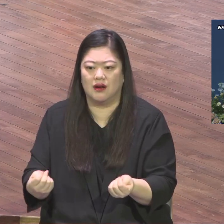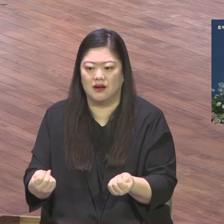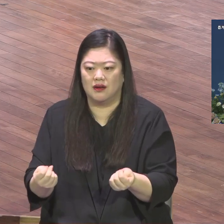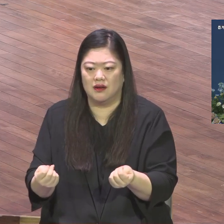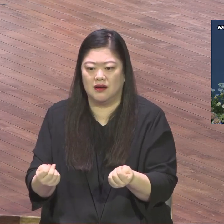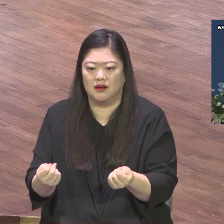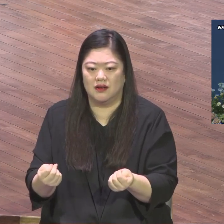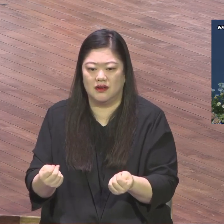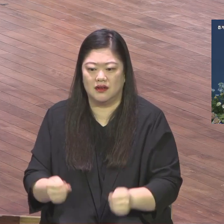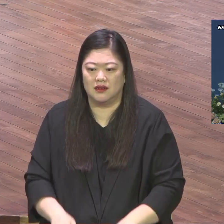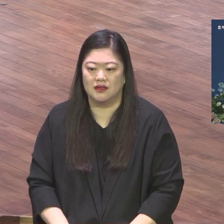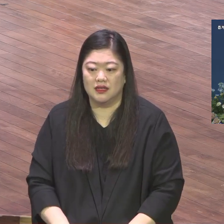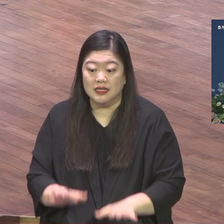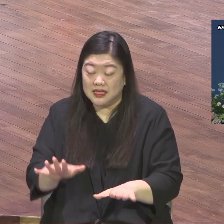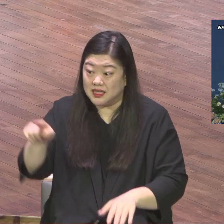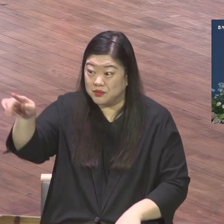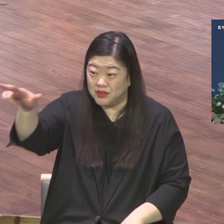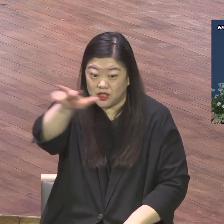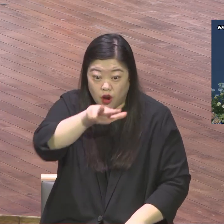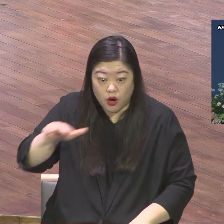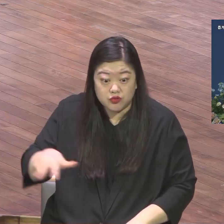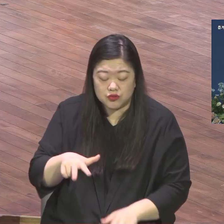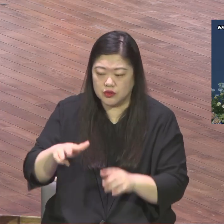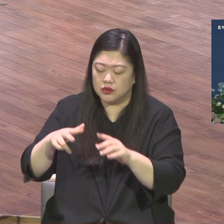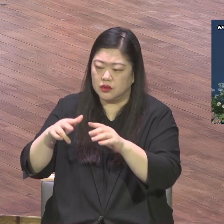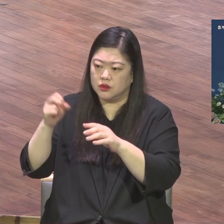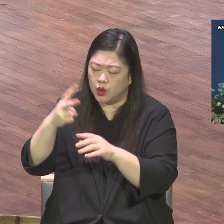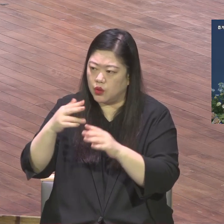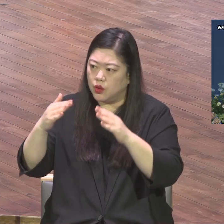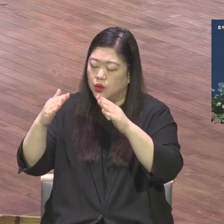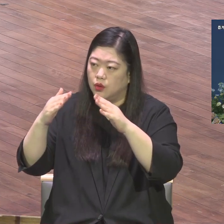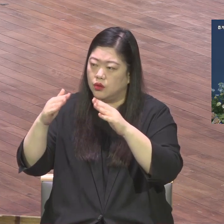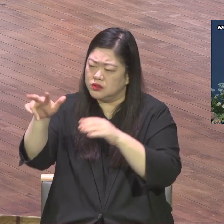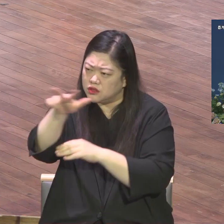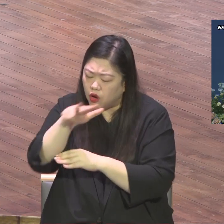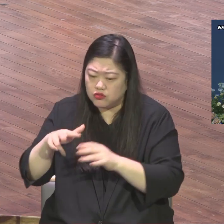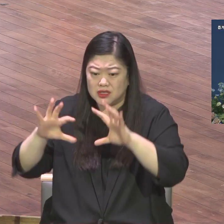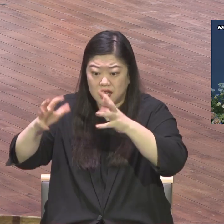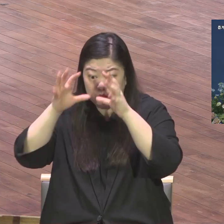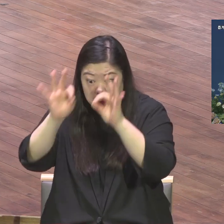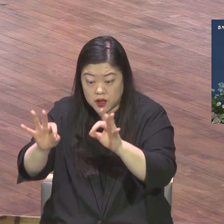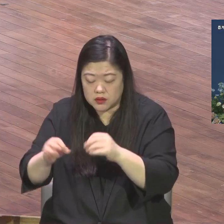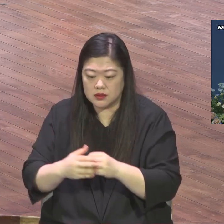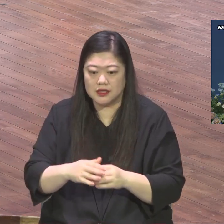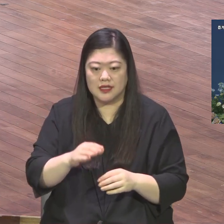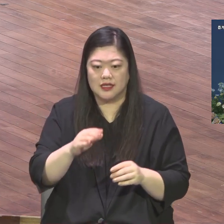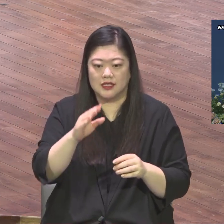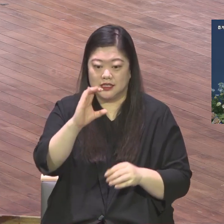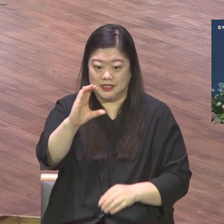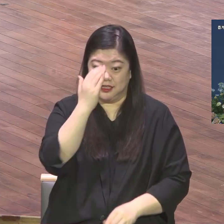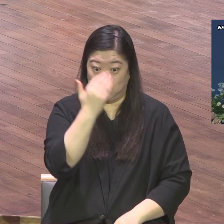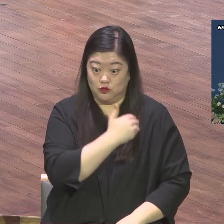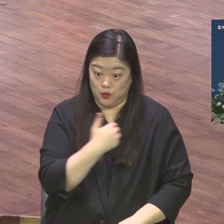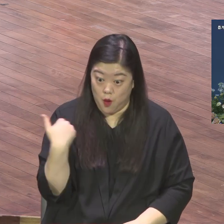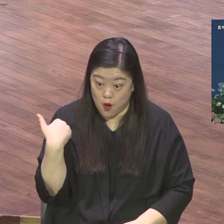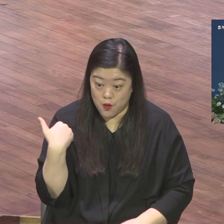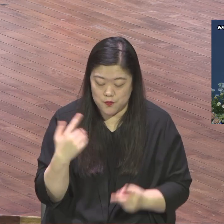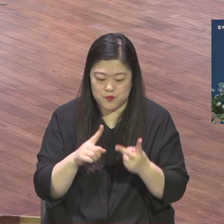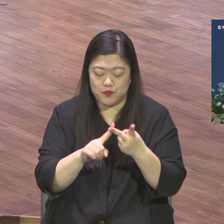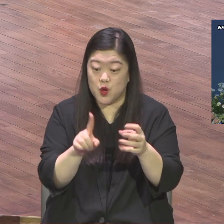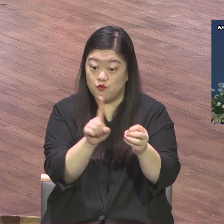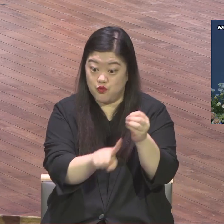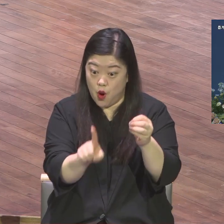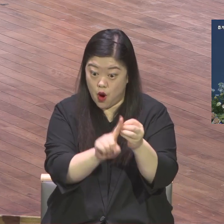났습니다. 박살이 전국 세계가 다 교회만 천주교 불교 쫙 하나입니다. 건드리지도 않아요. 교회만 막